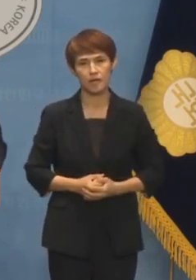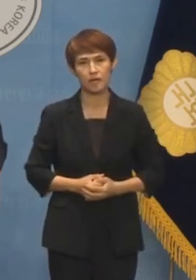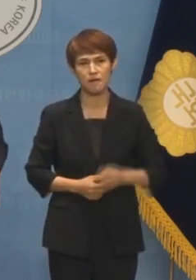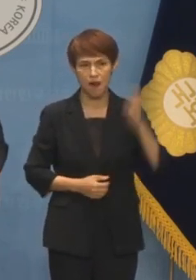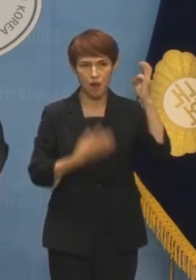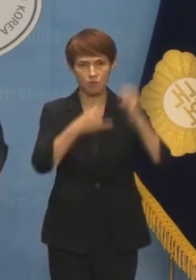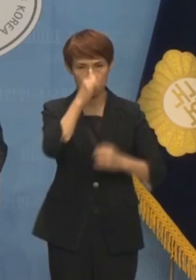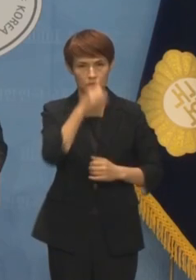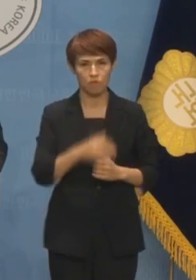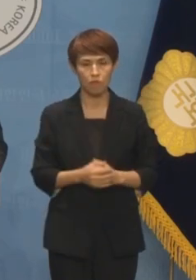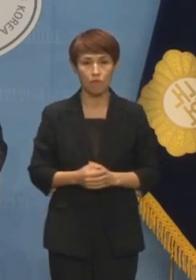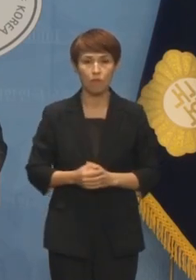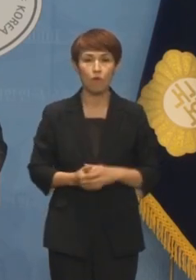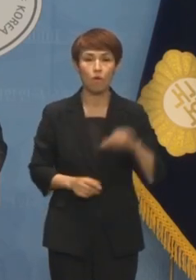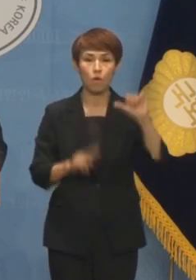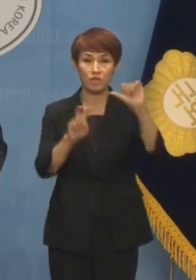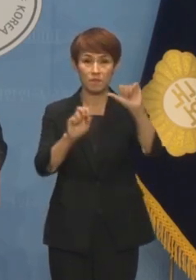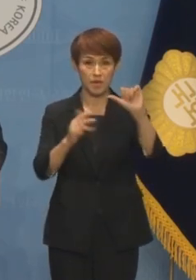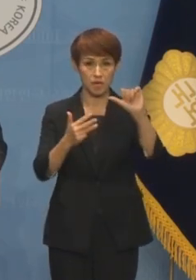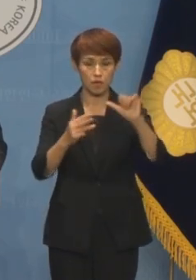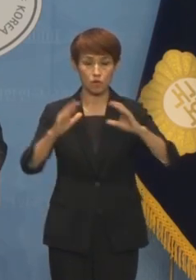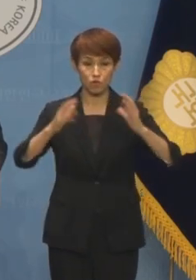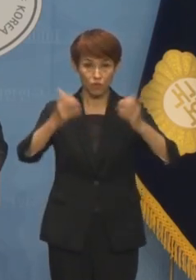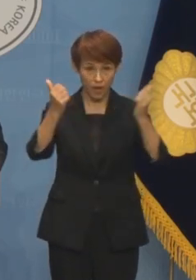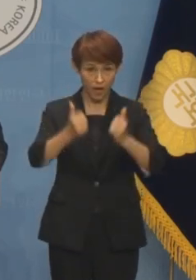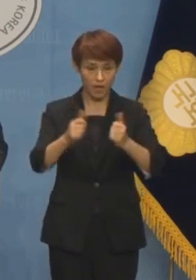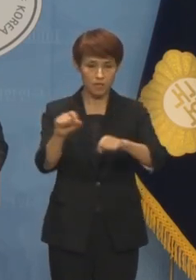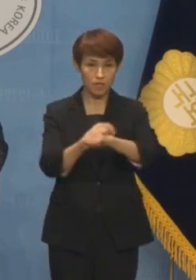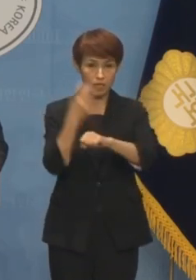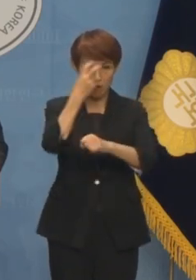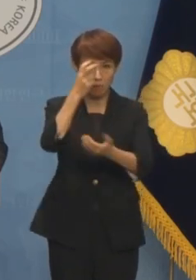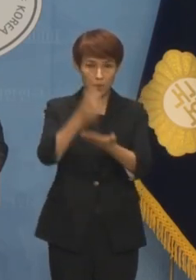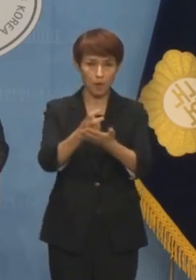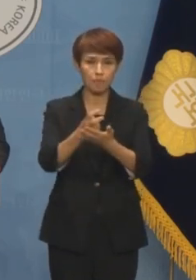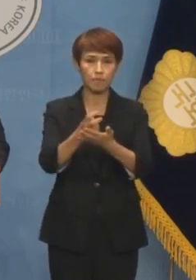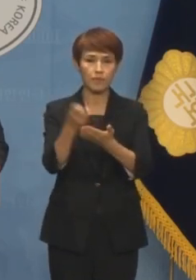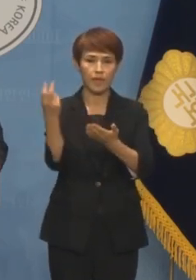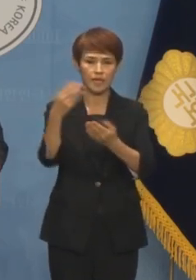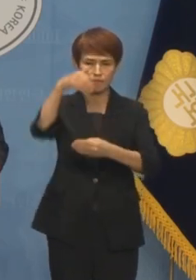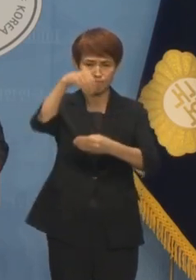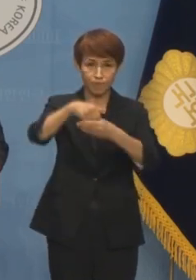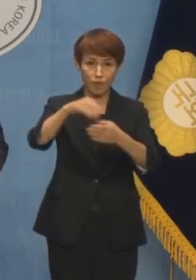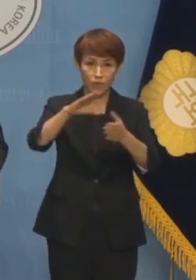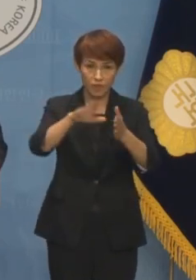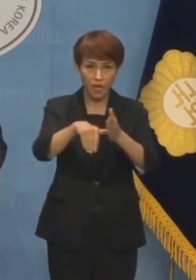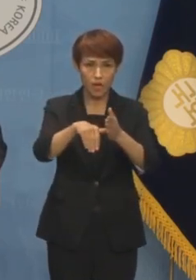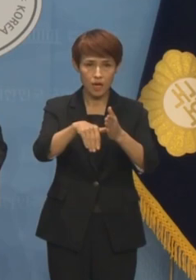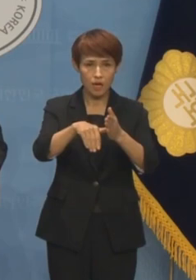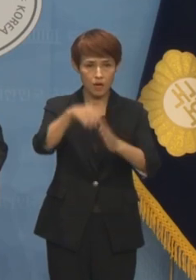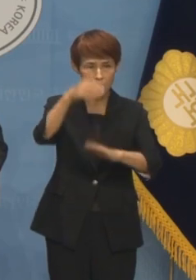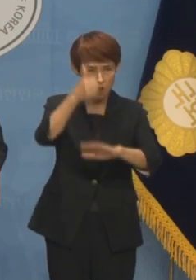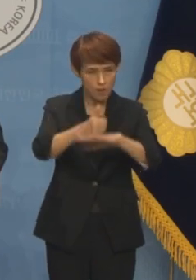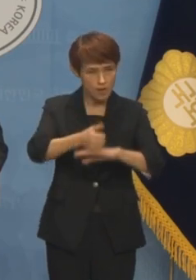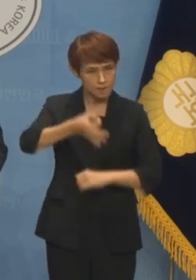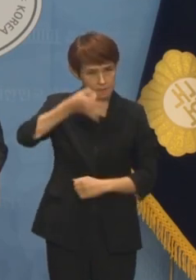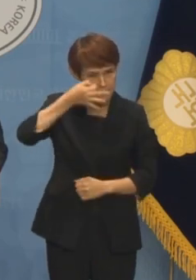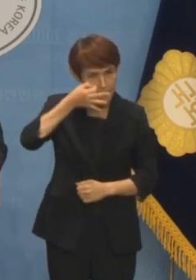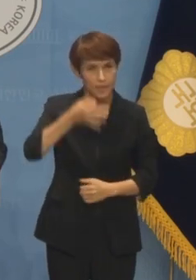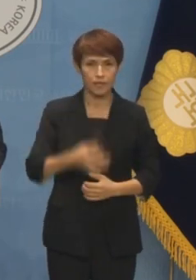5월 28일 국회가 특검법 재의결 과정에서 어떤 선택을 하는지 지켜보고